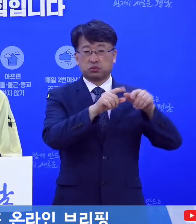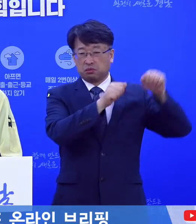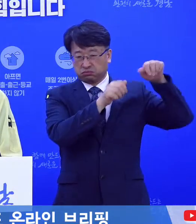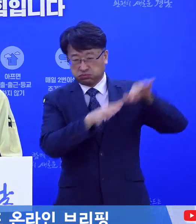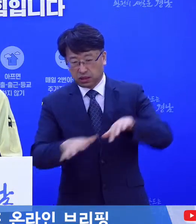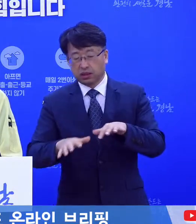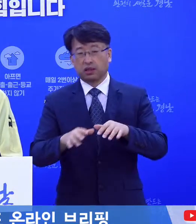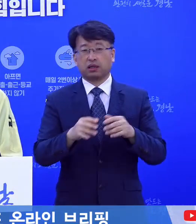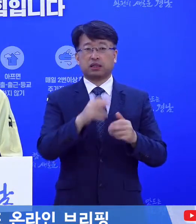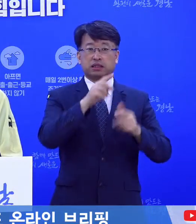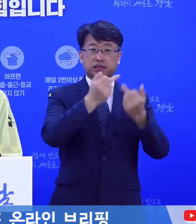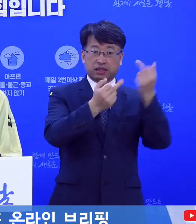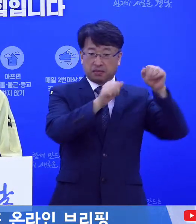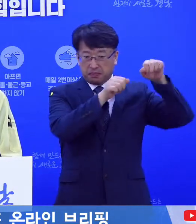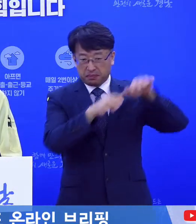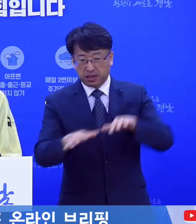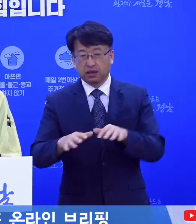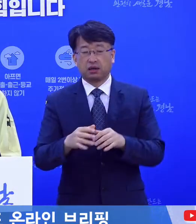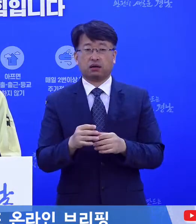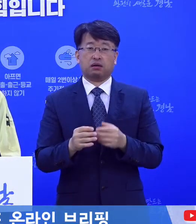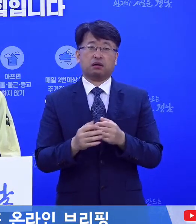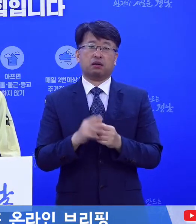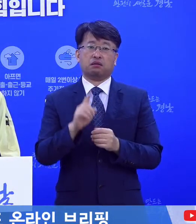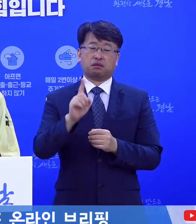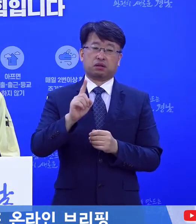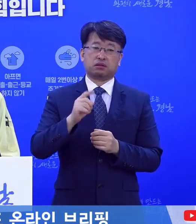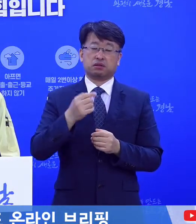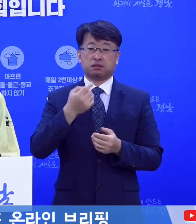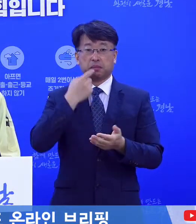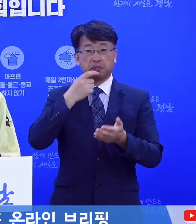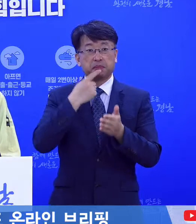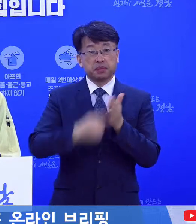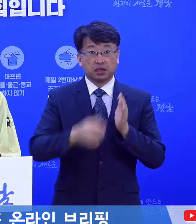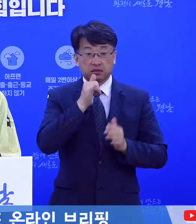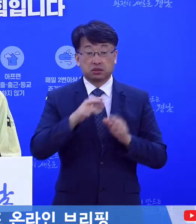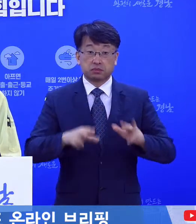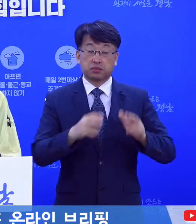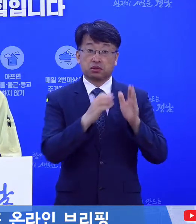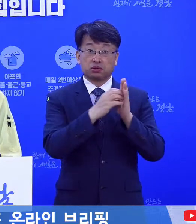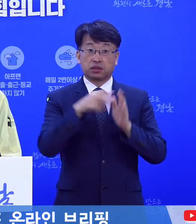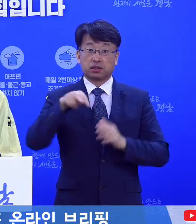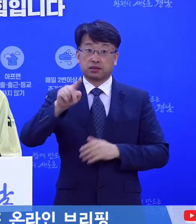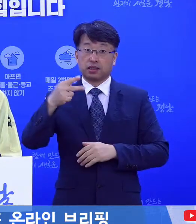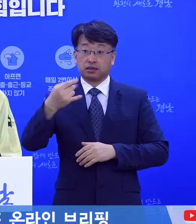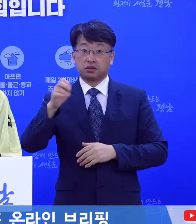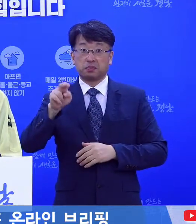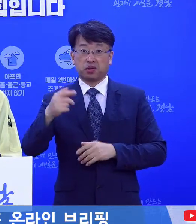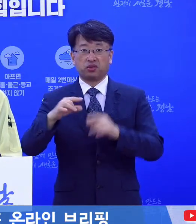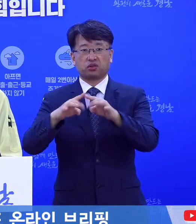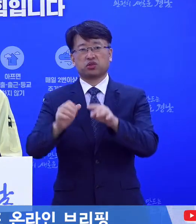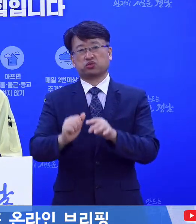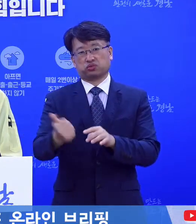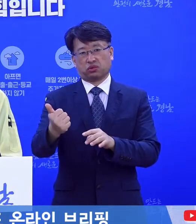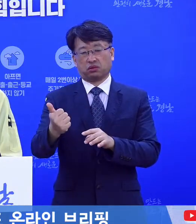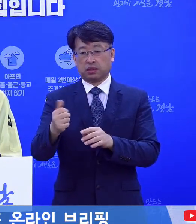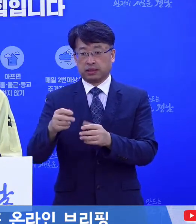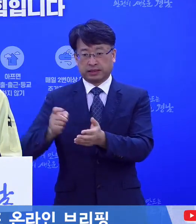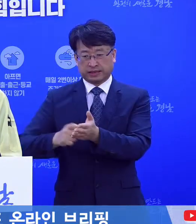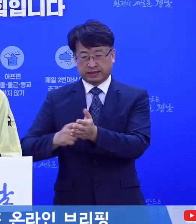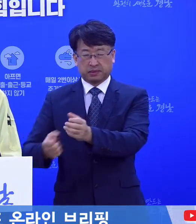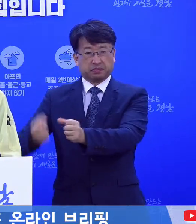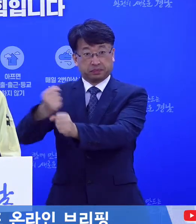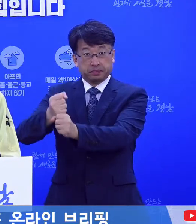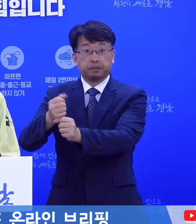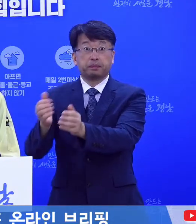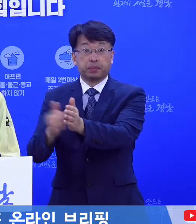등의 일부 피해도 발생하고 있습니다. 현재 거제시 사등면 일대는 정전 긴급 복구를